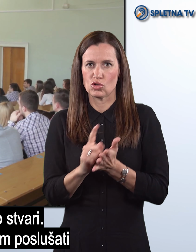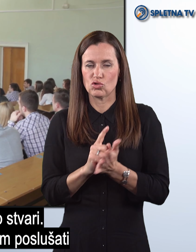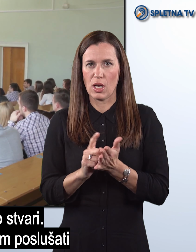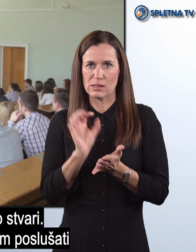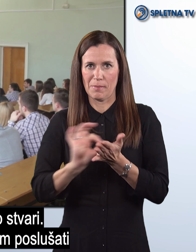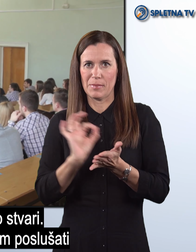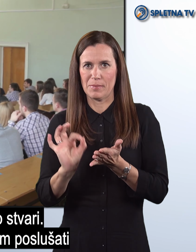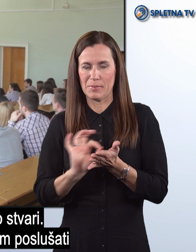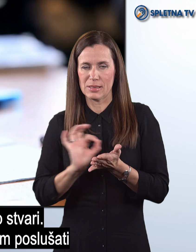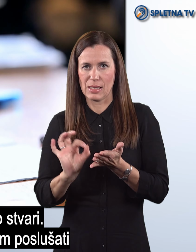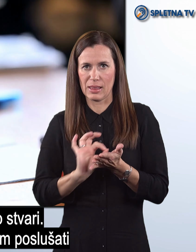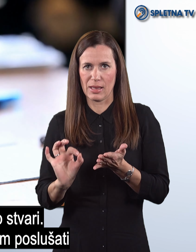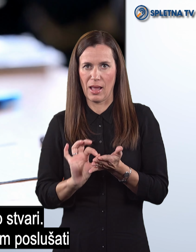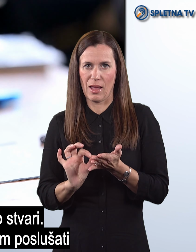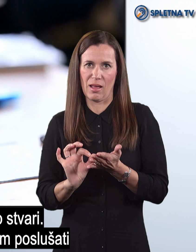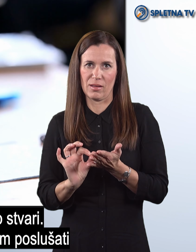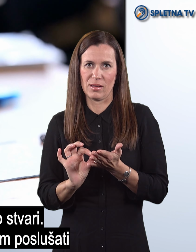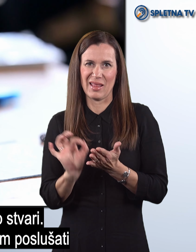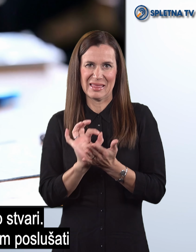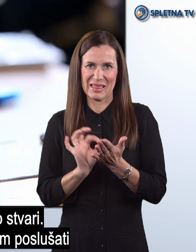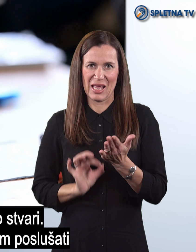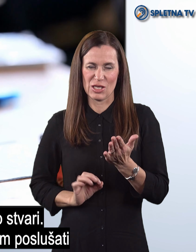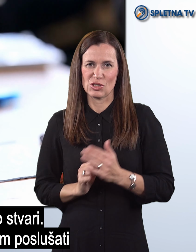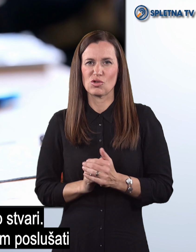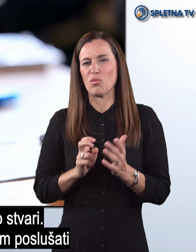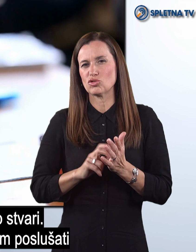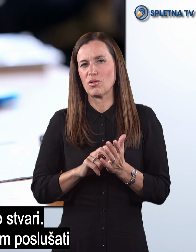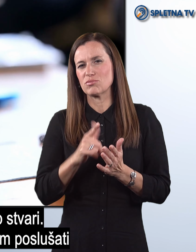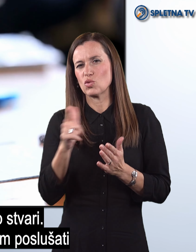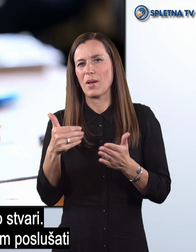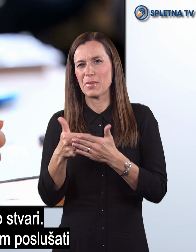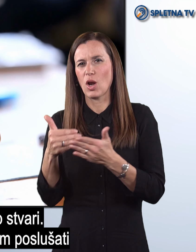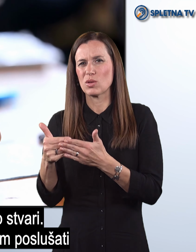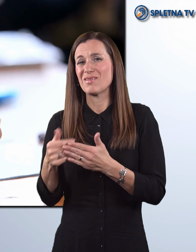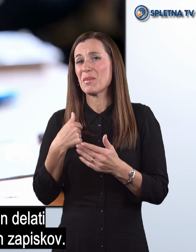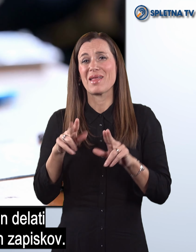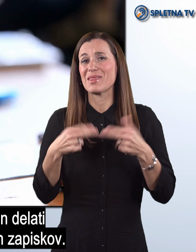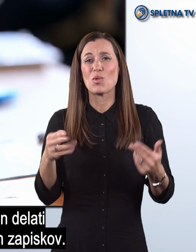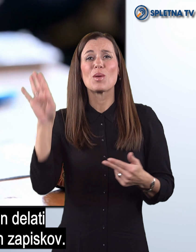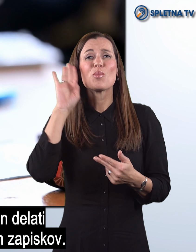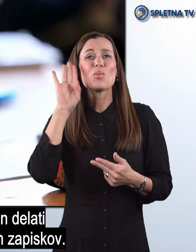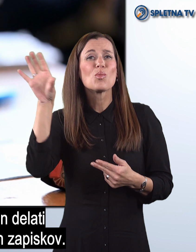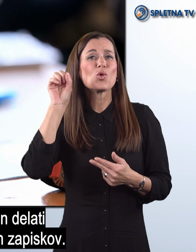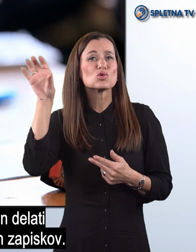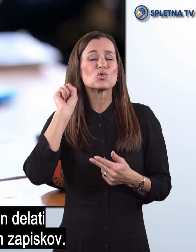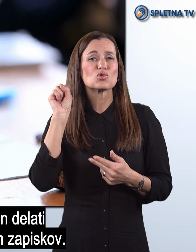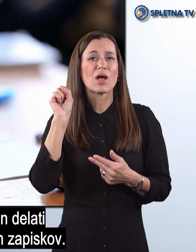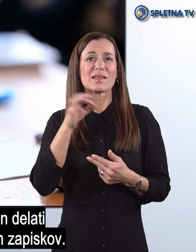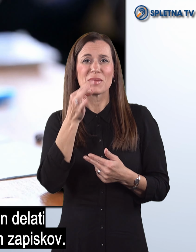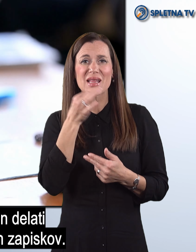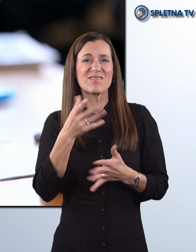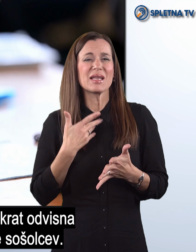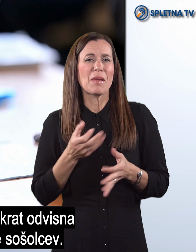pisanju predmetov in še veliko stvari. Sama ne morem poslušati predavanj in si delati še